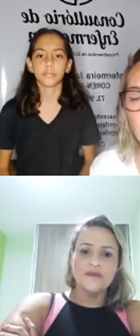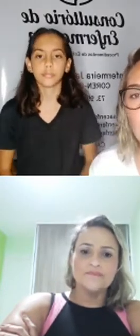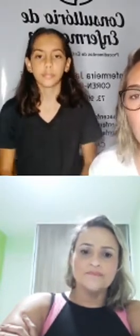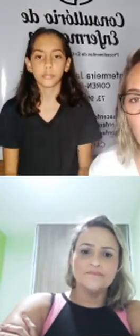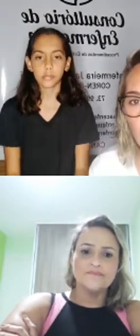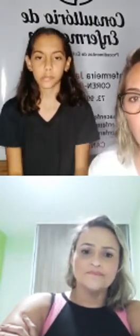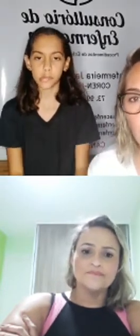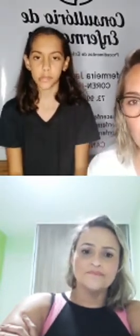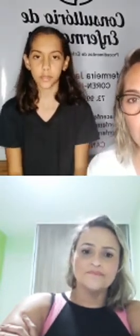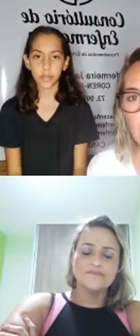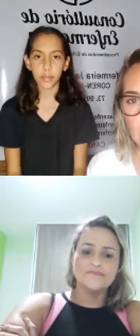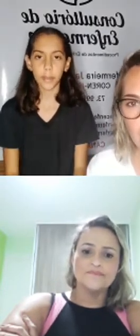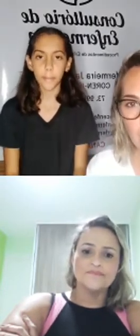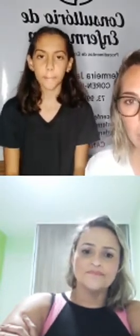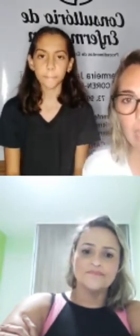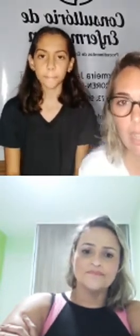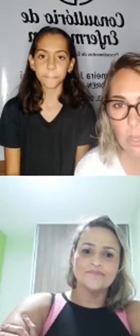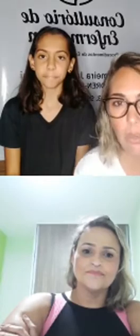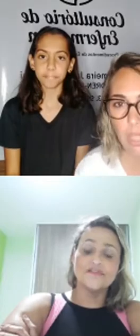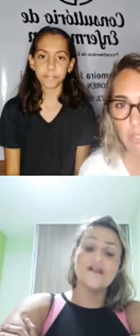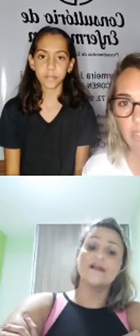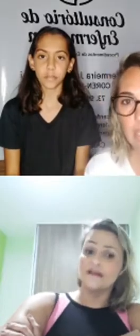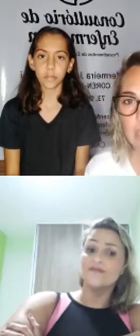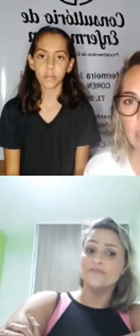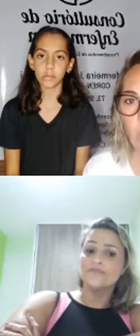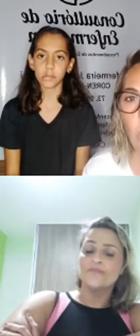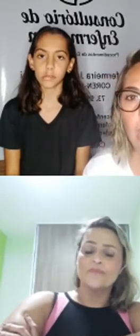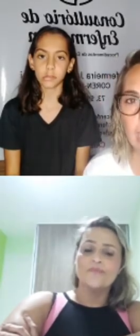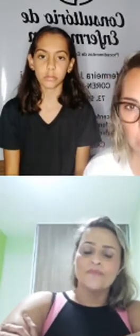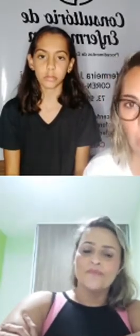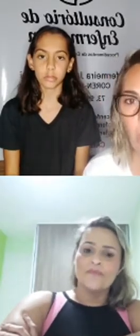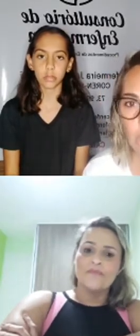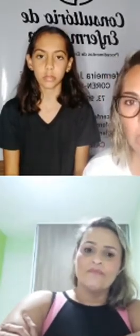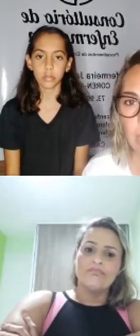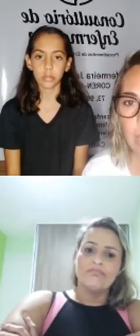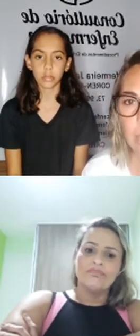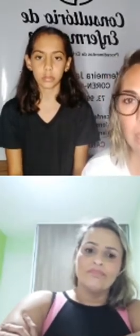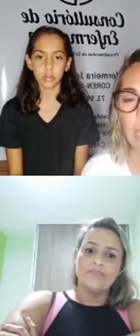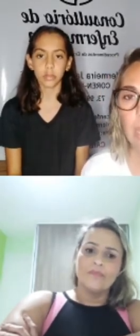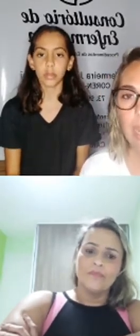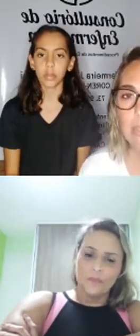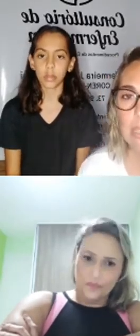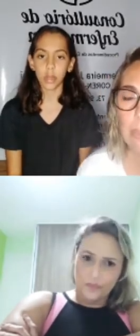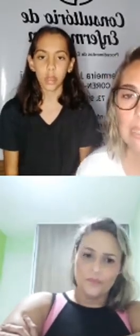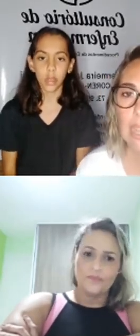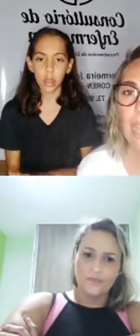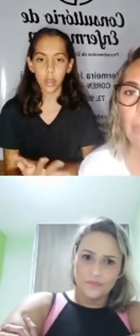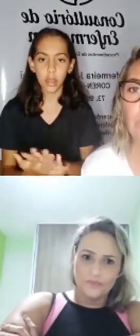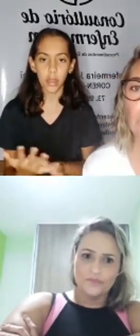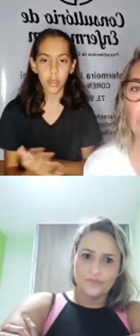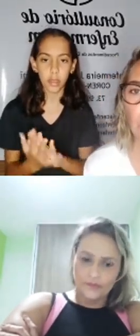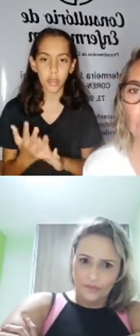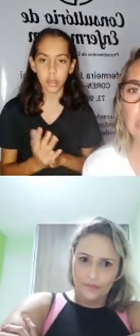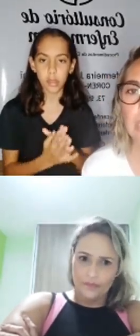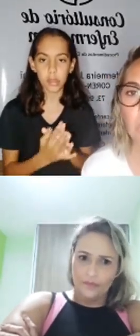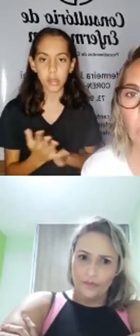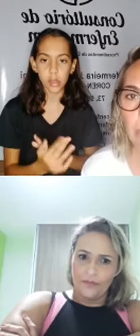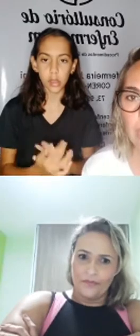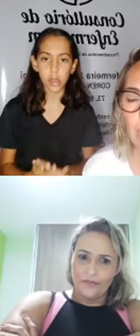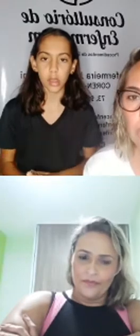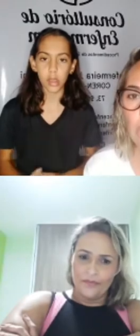gente responde depois pelo zap, caso alguém tenha alguma resposta, né? Que às vezes passa rápido, a gente não